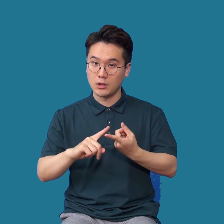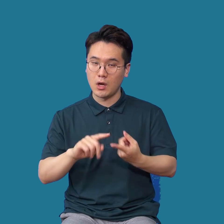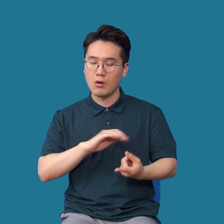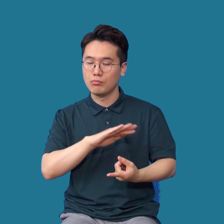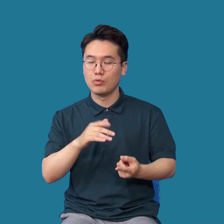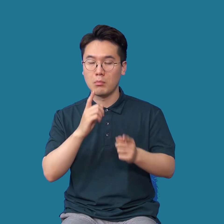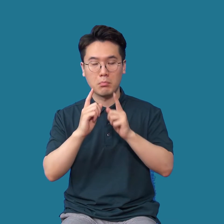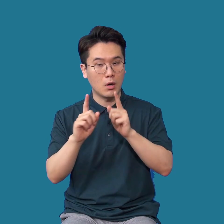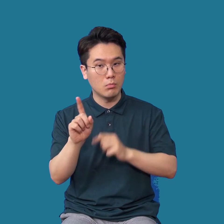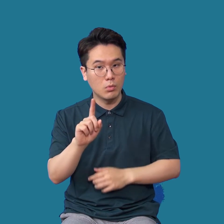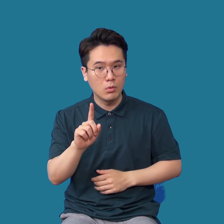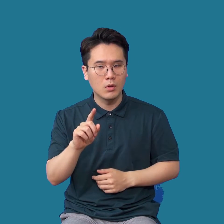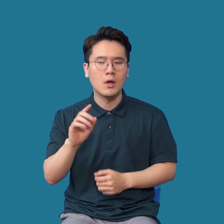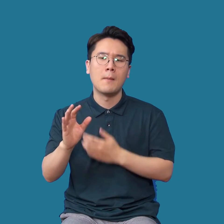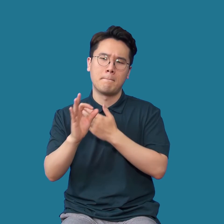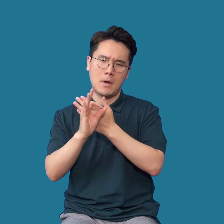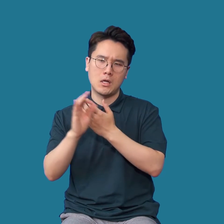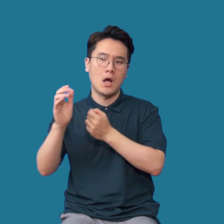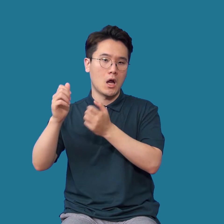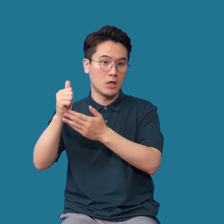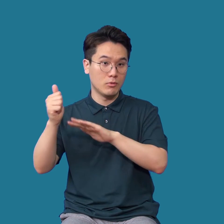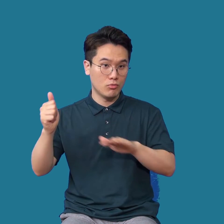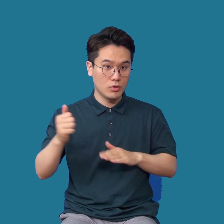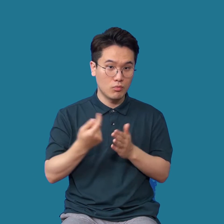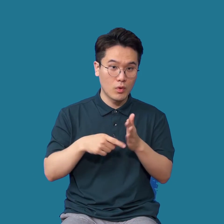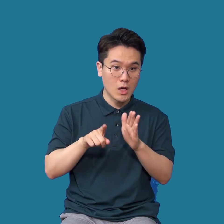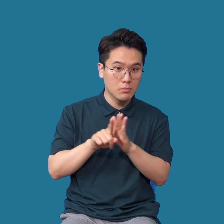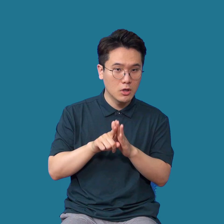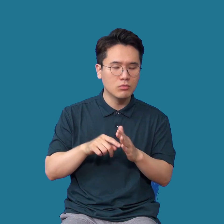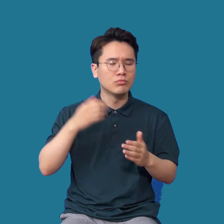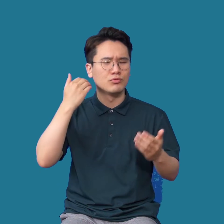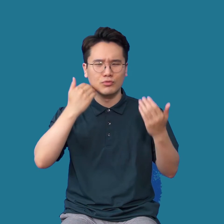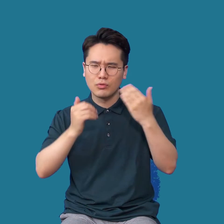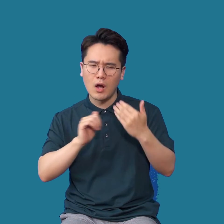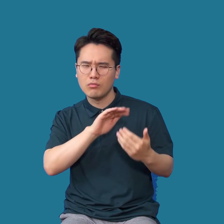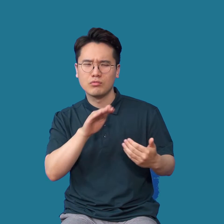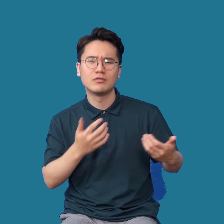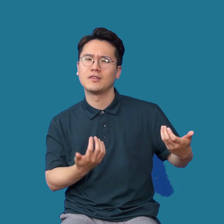만일 하나님이 우리를 위하시면 누가 우리를 대적하리요?